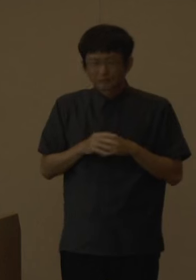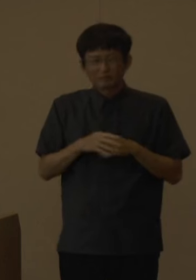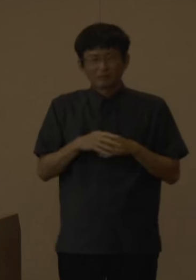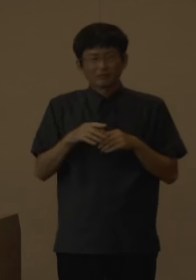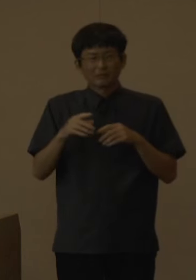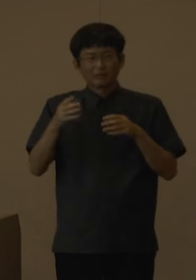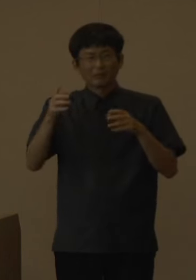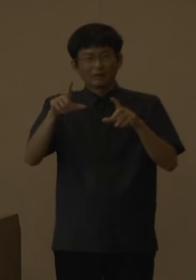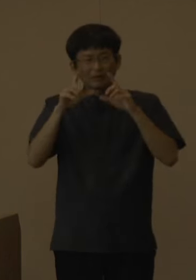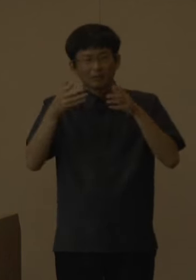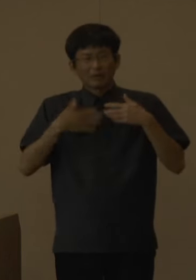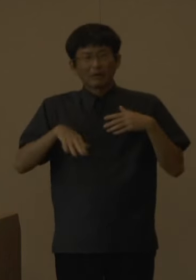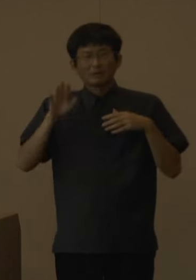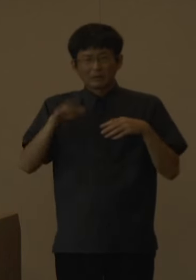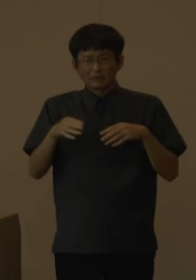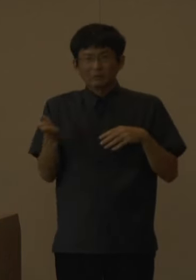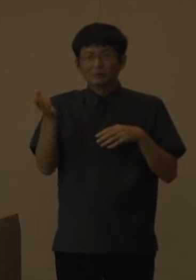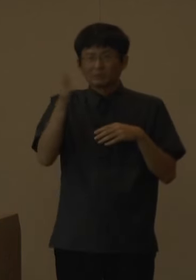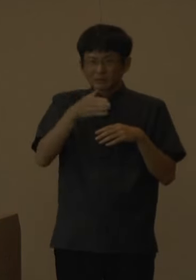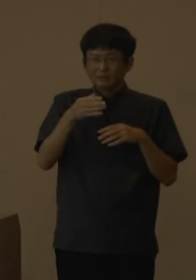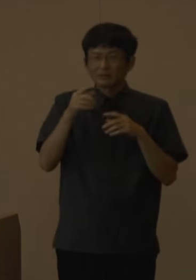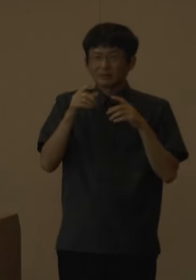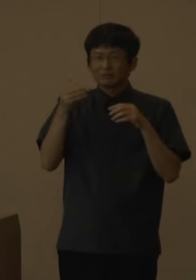い、産経新聞さん。